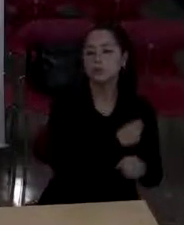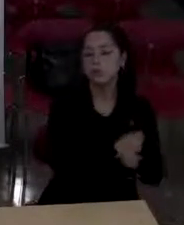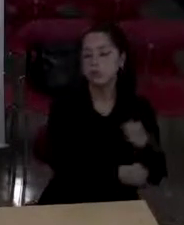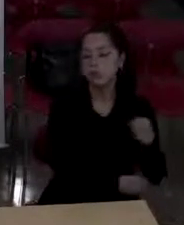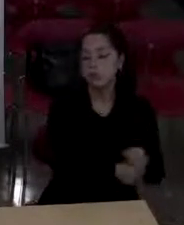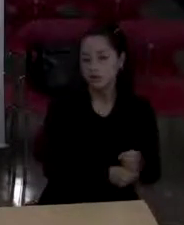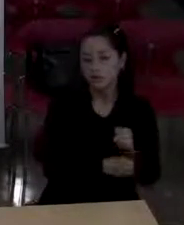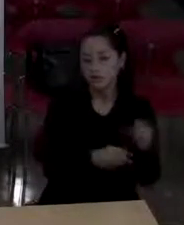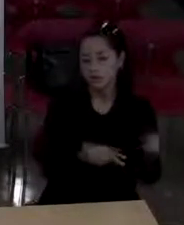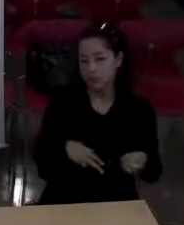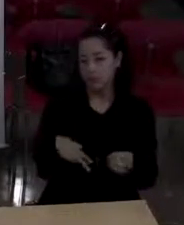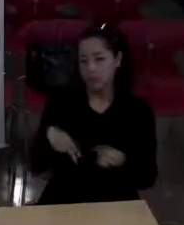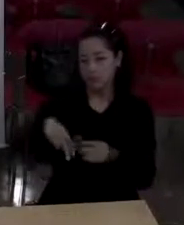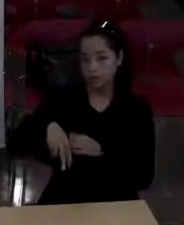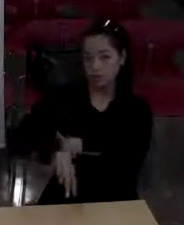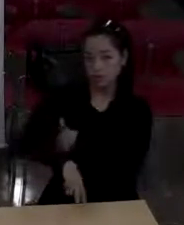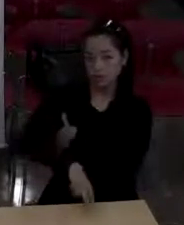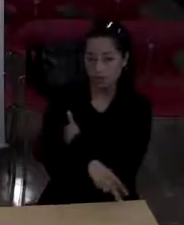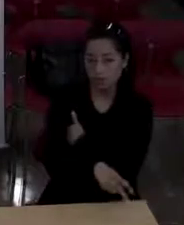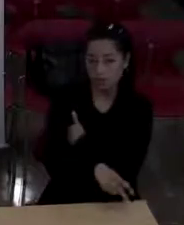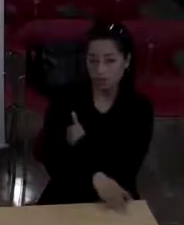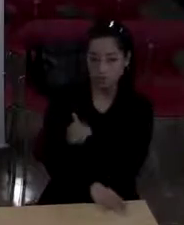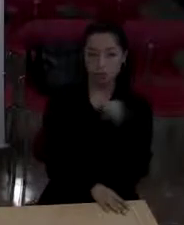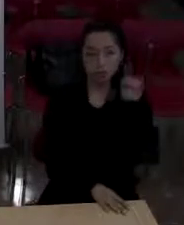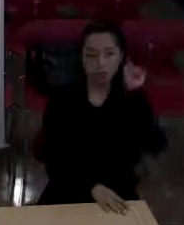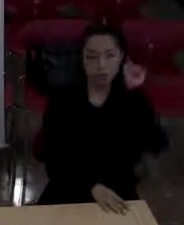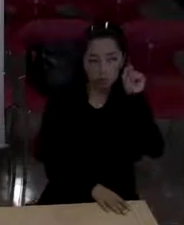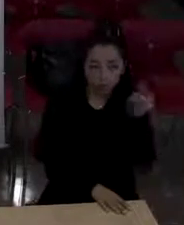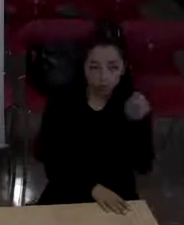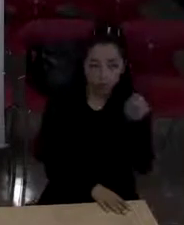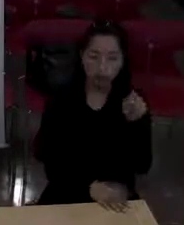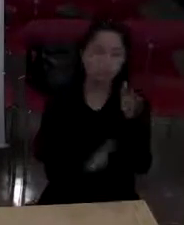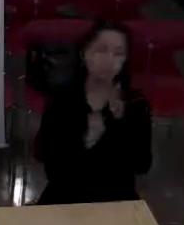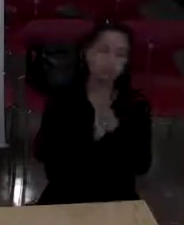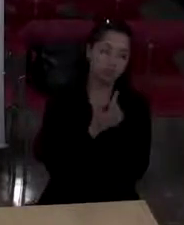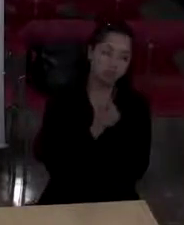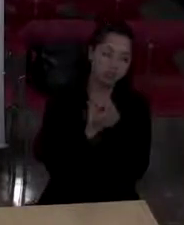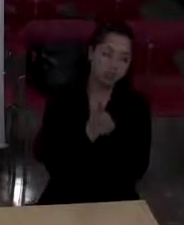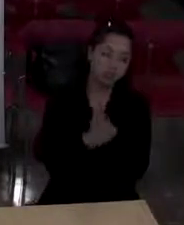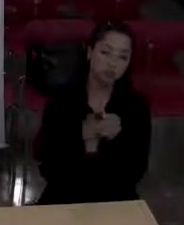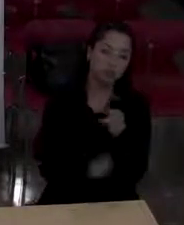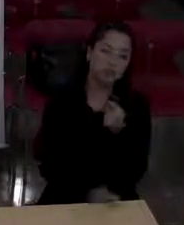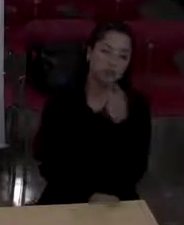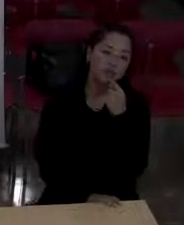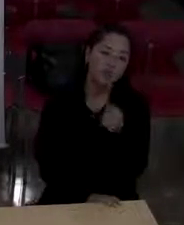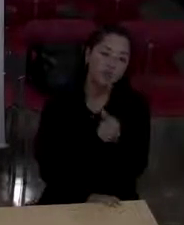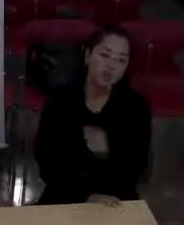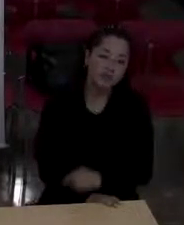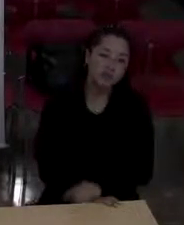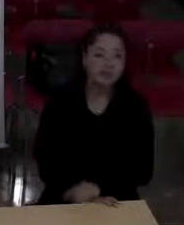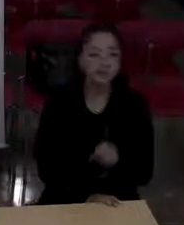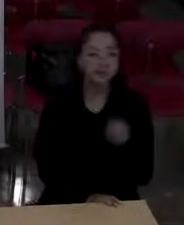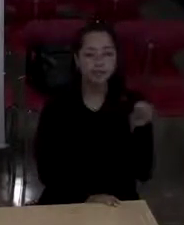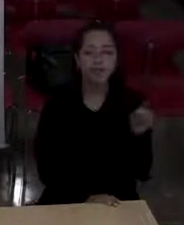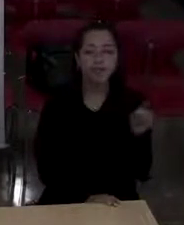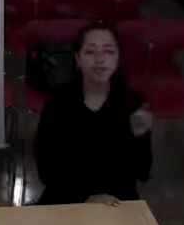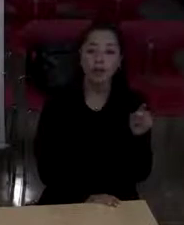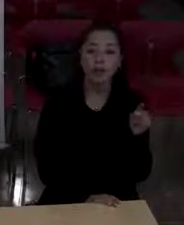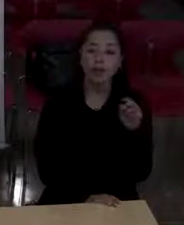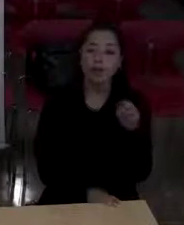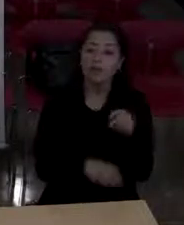infancia y competencias, ellos a esta edad le atribuyen el hecho de que los bebés descubren el mundo.